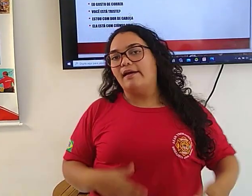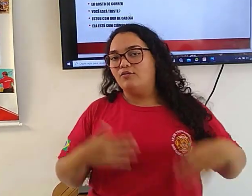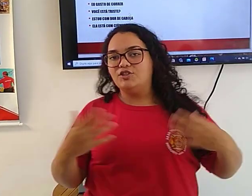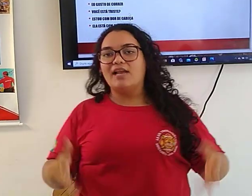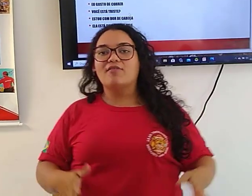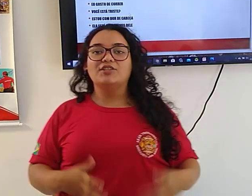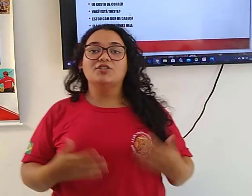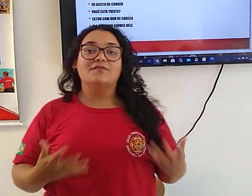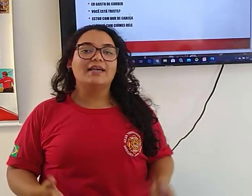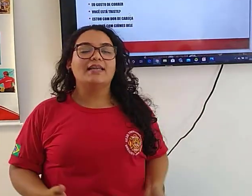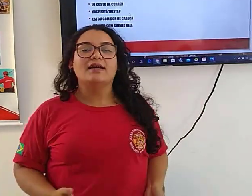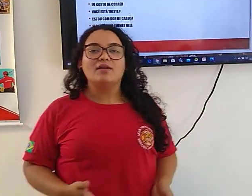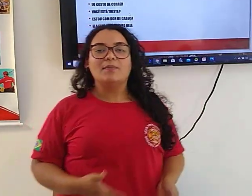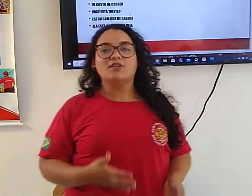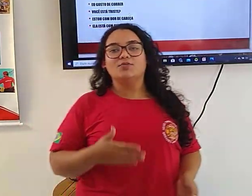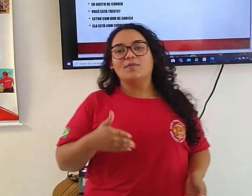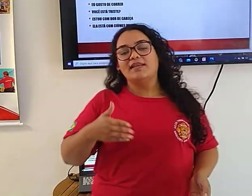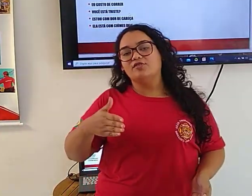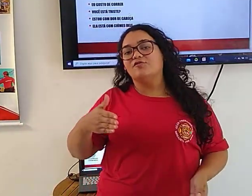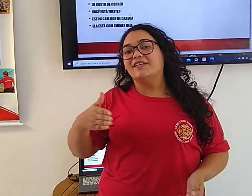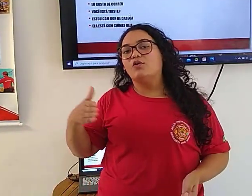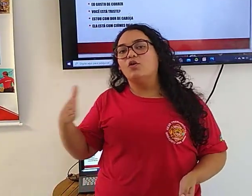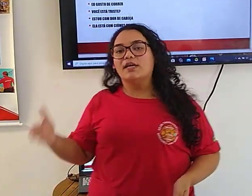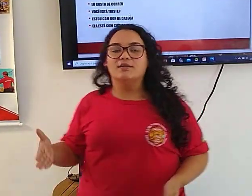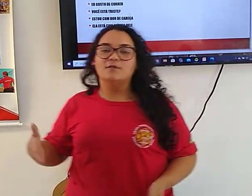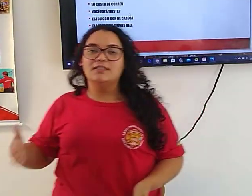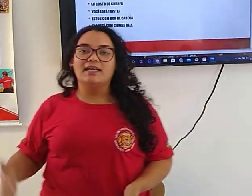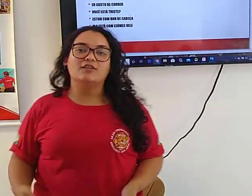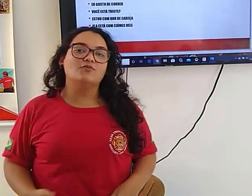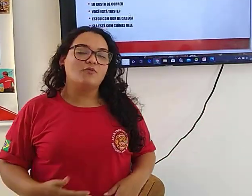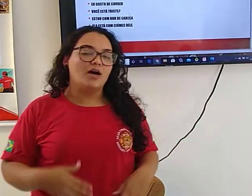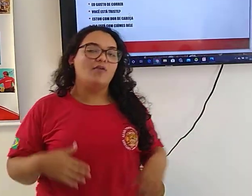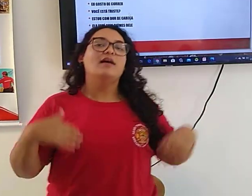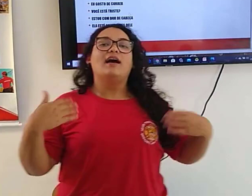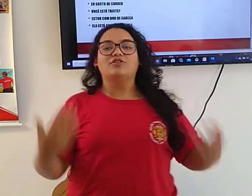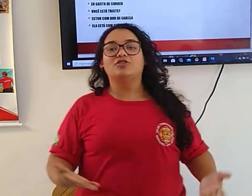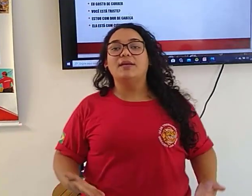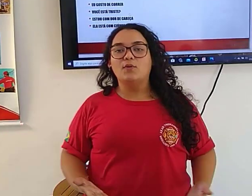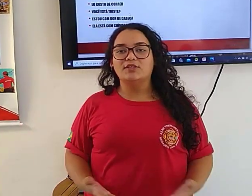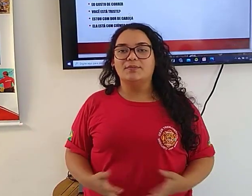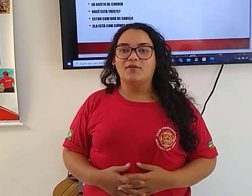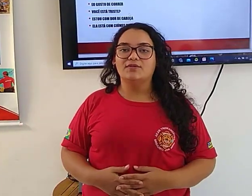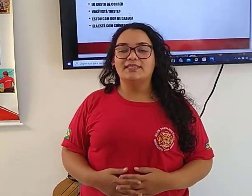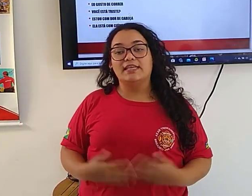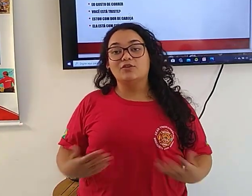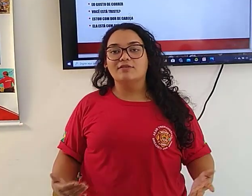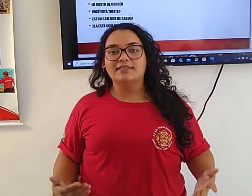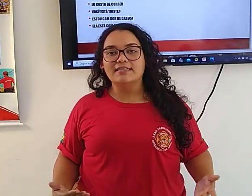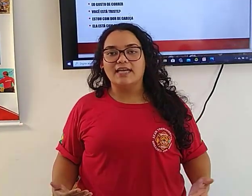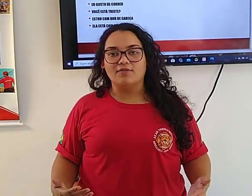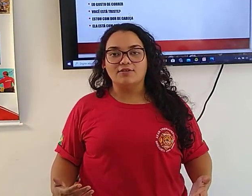um diálogo que a gente vai criando a partir do momento que a gente vai decorando os sinais no qual a gente demonstra para vocês aqui todas as aulas,